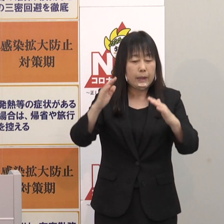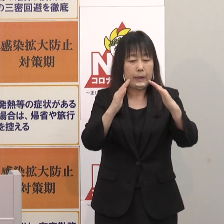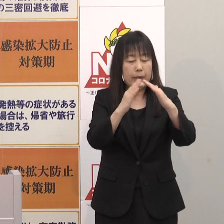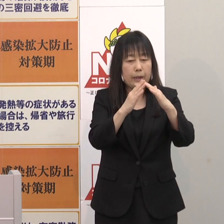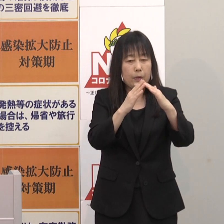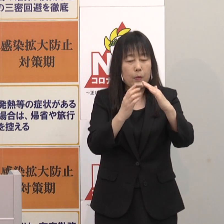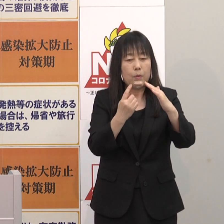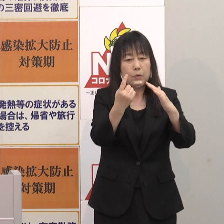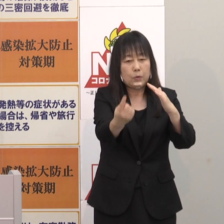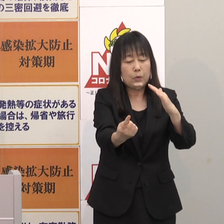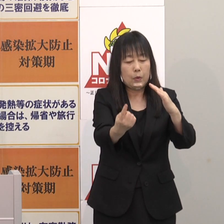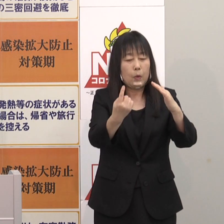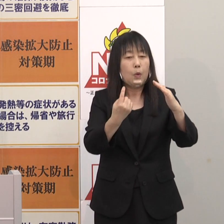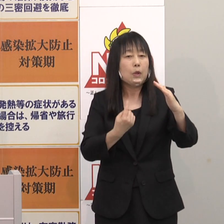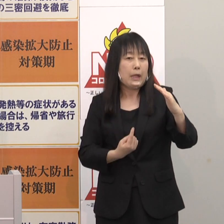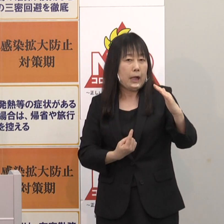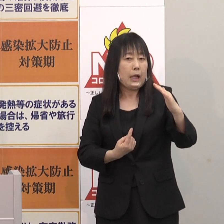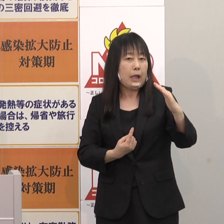を挙げてですね、